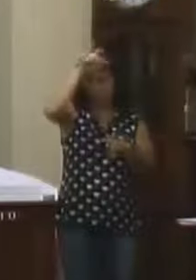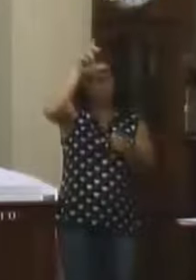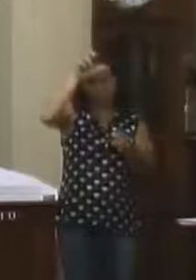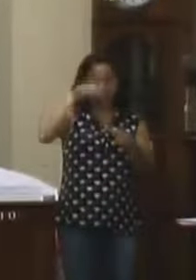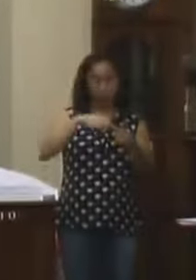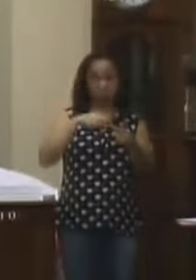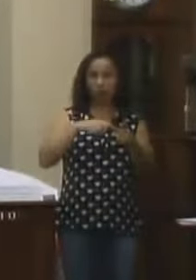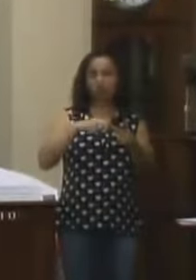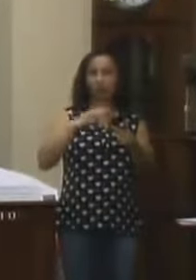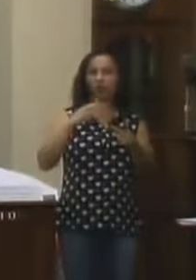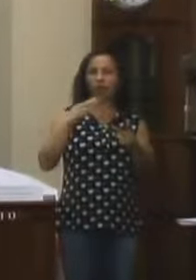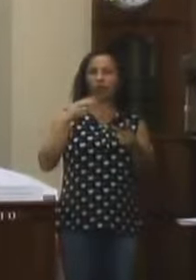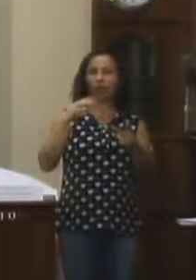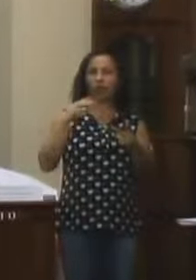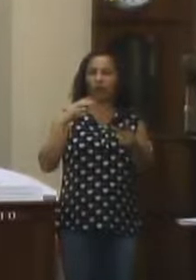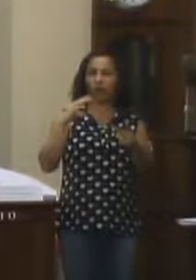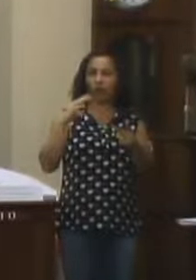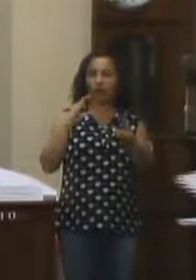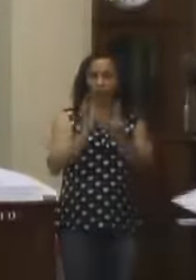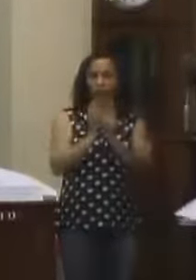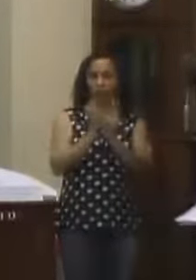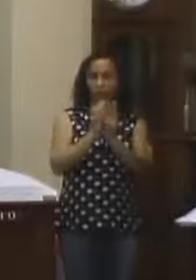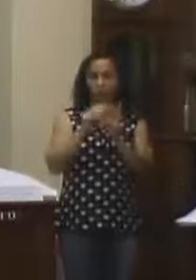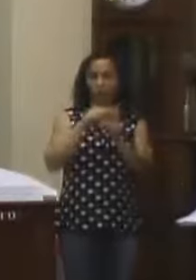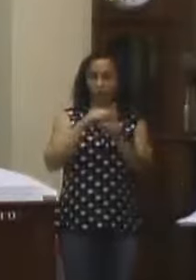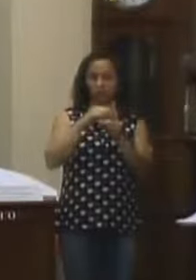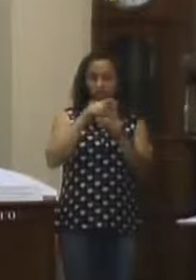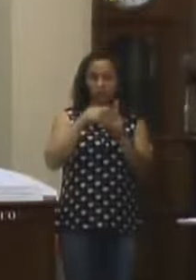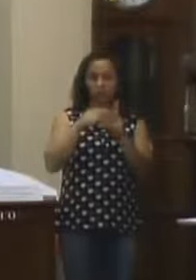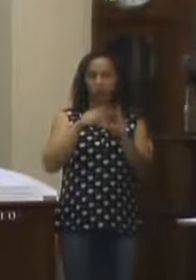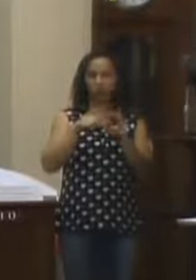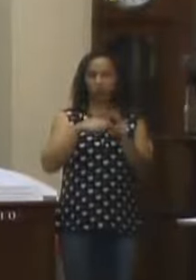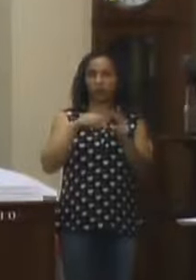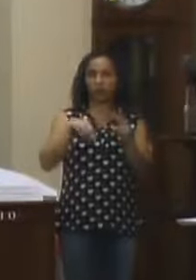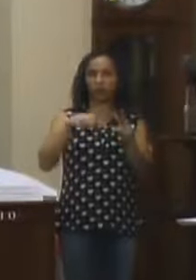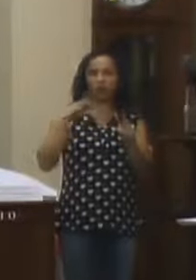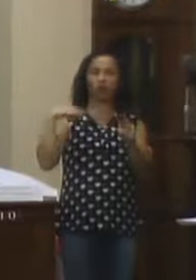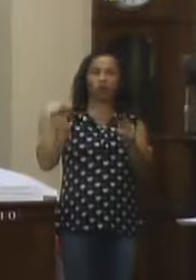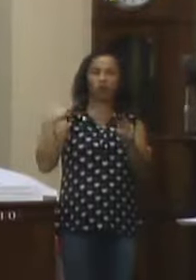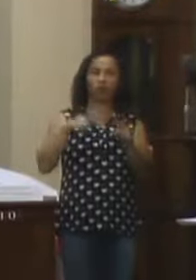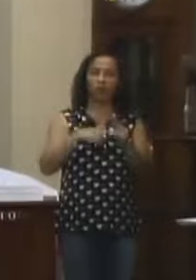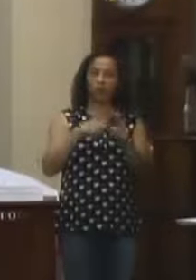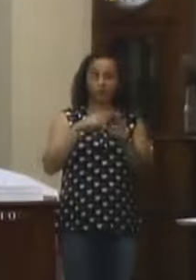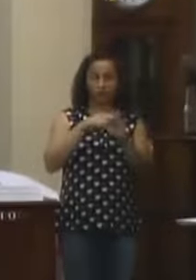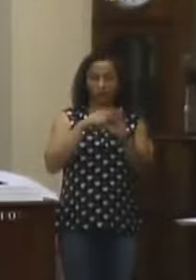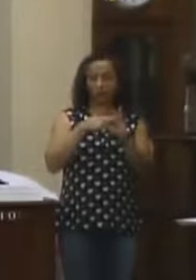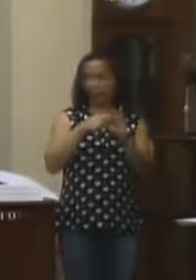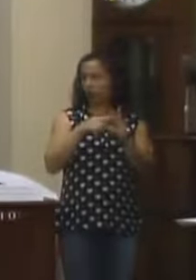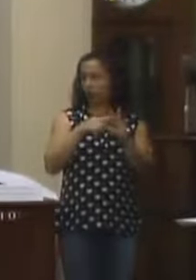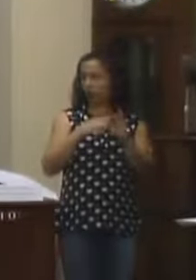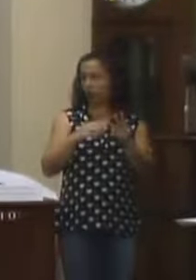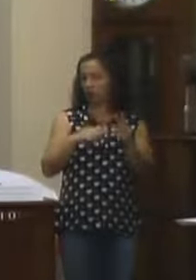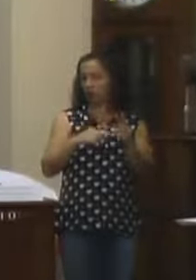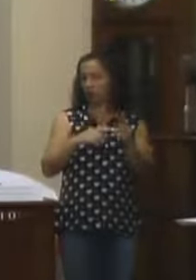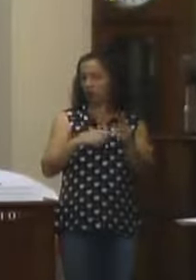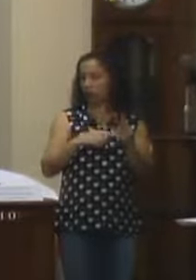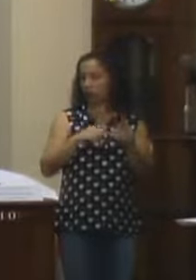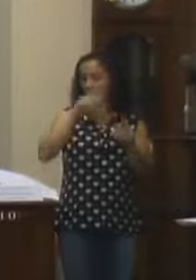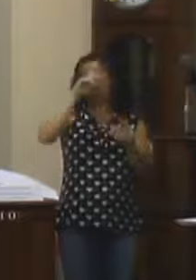da Câmara Municipal. Parágrafo 2º. É da competência exclusiva do prefeito a iniciativa dos projetos de lei que, letra C,